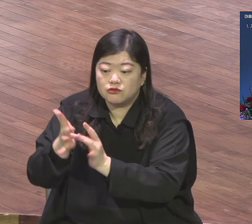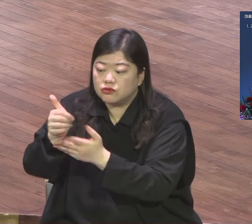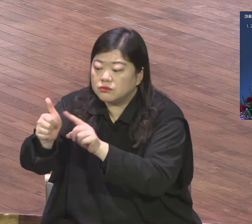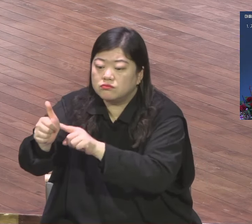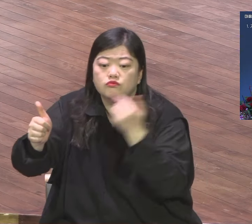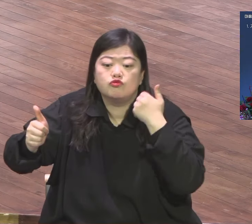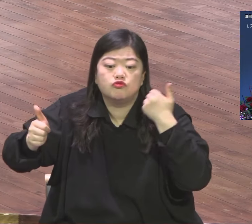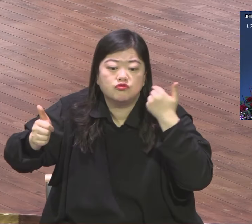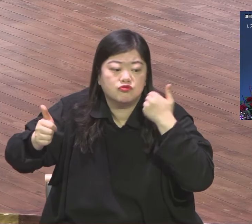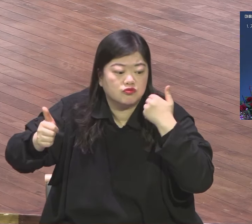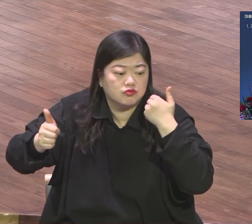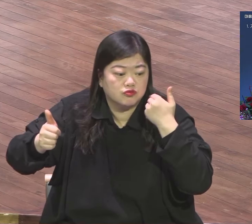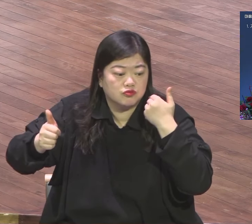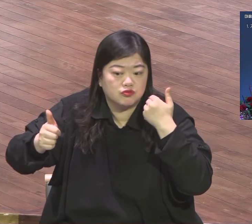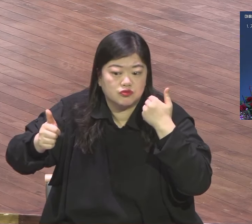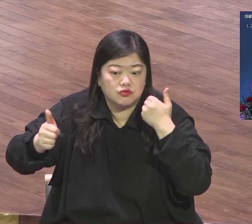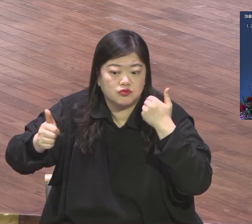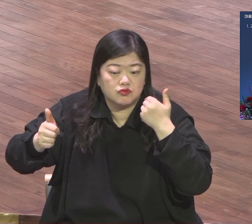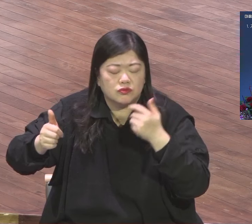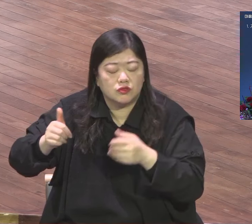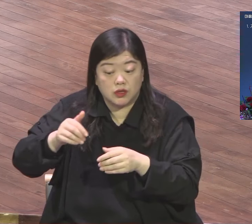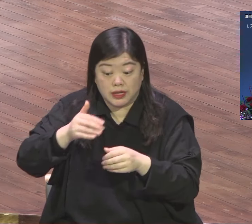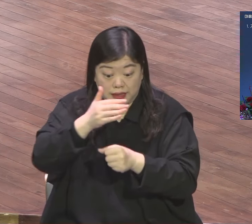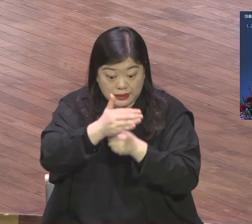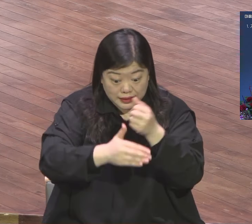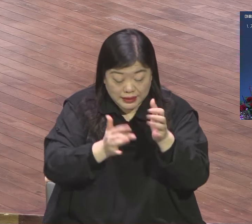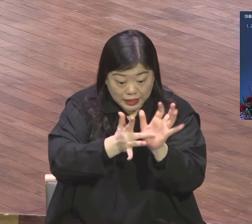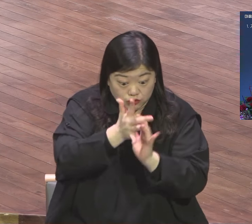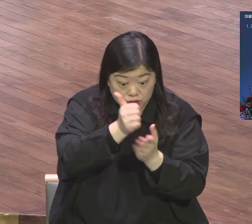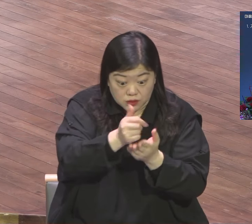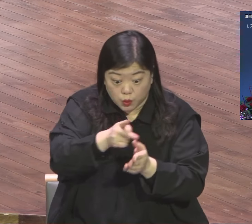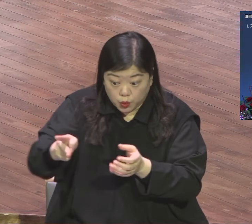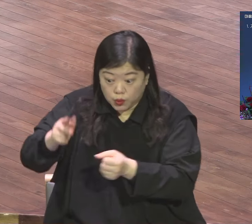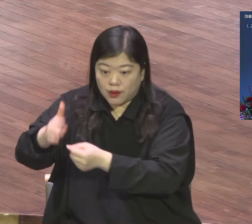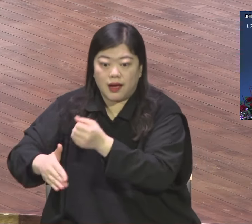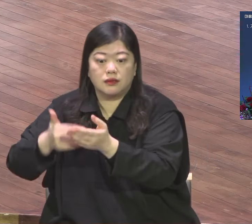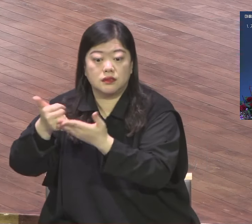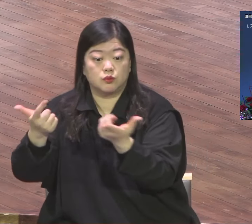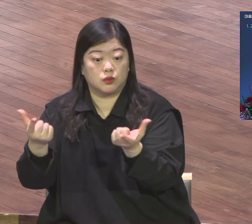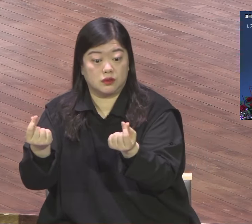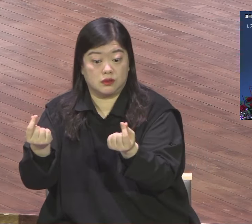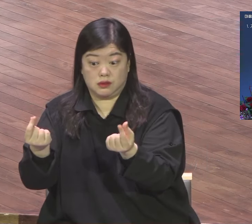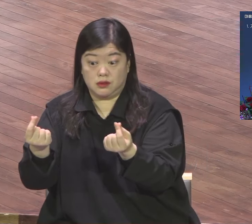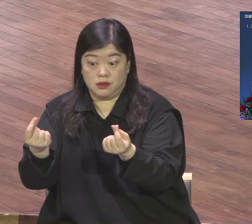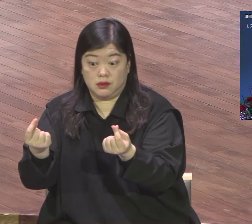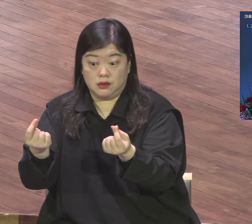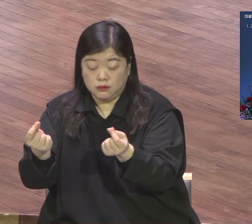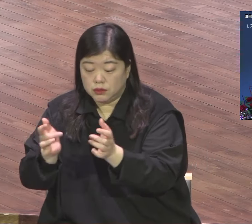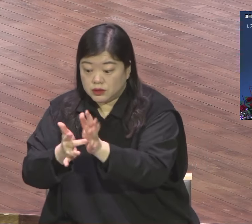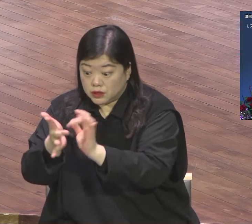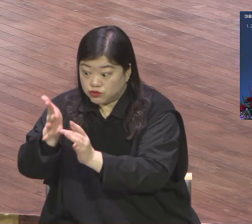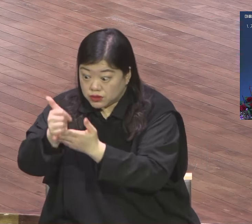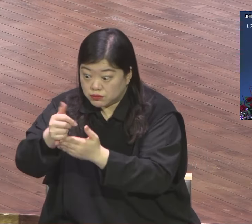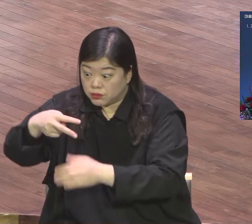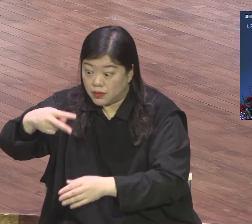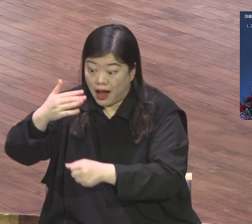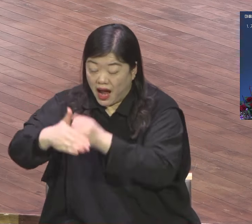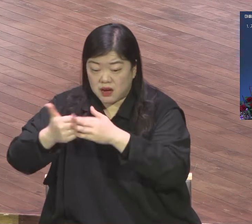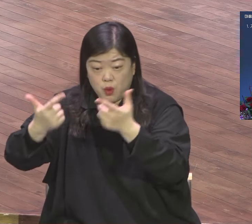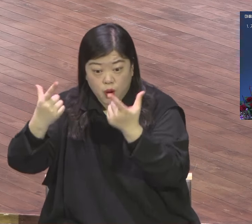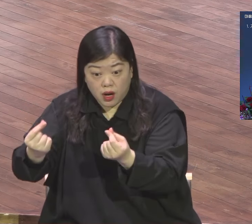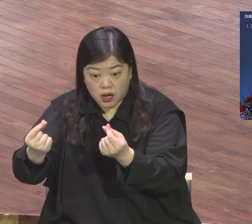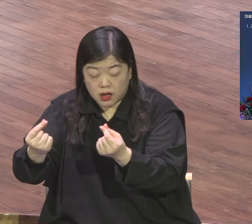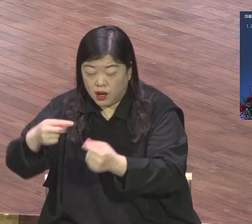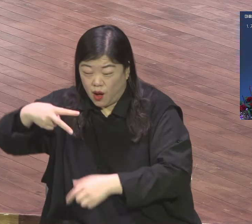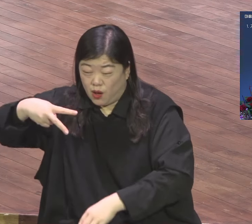예수님이 오병이어 행하는 하나님이세요. 그분 기도하셨다. 자, 그리고 오늘 본문을